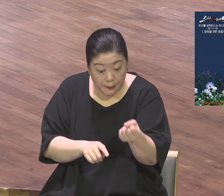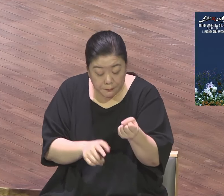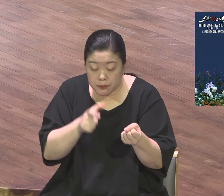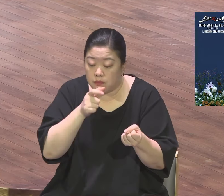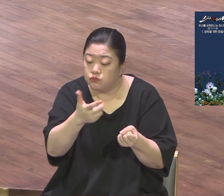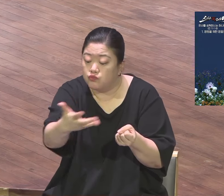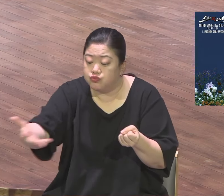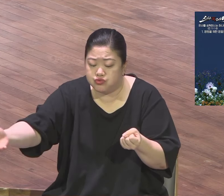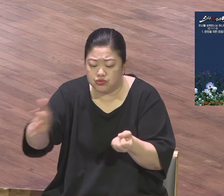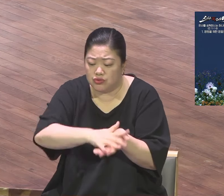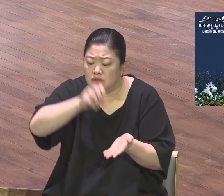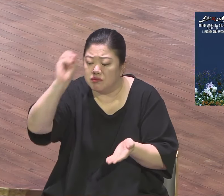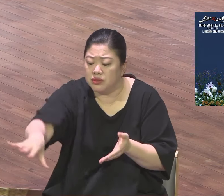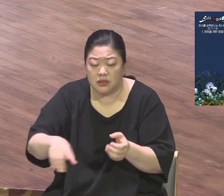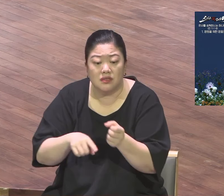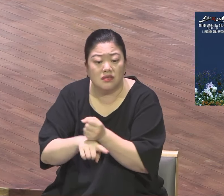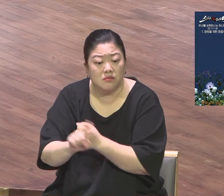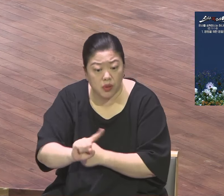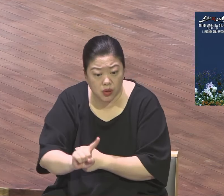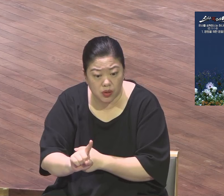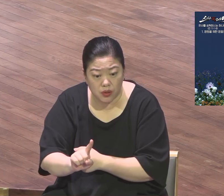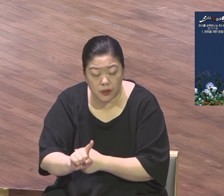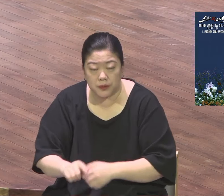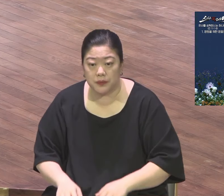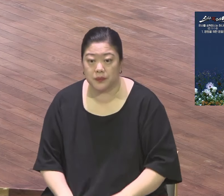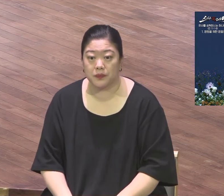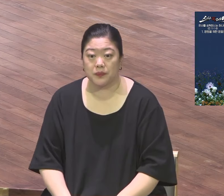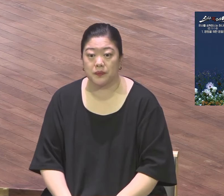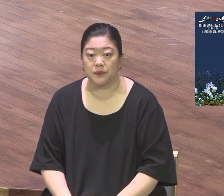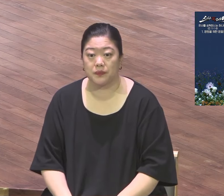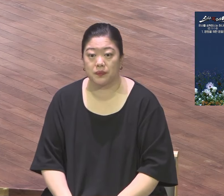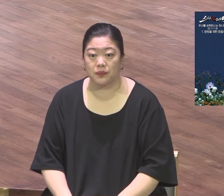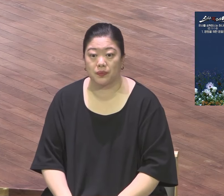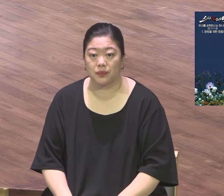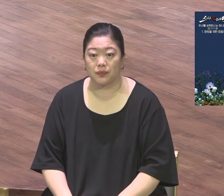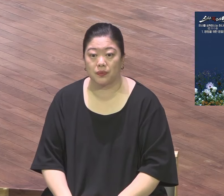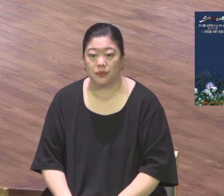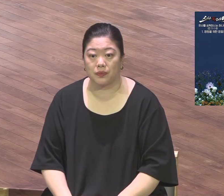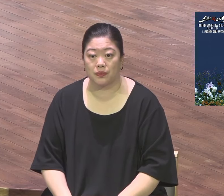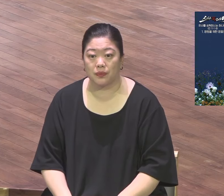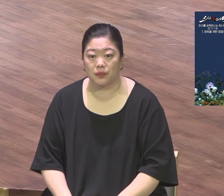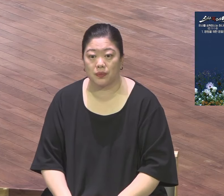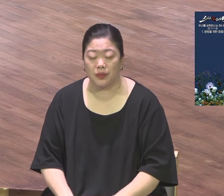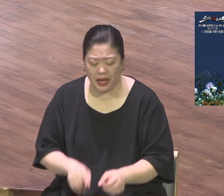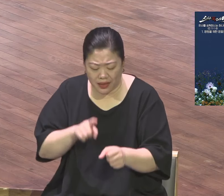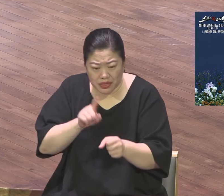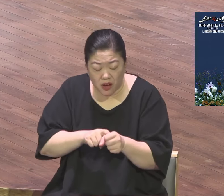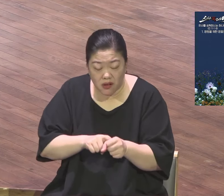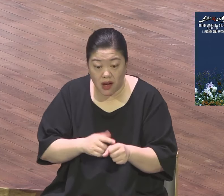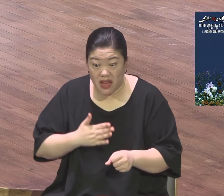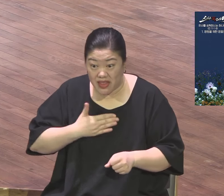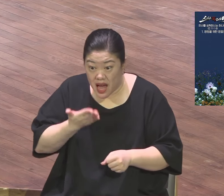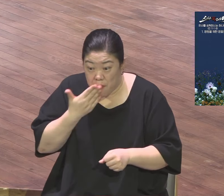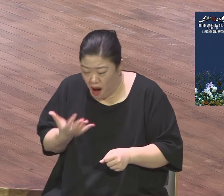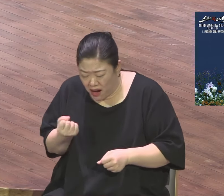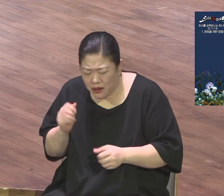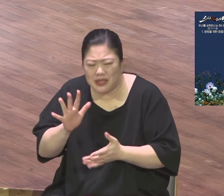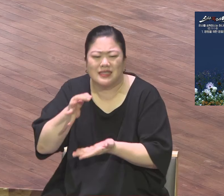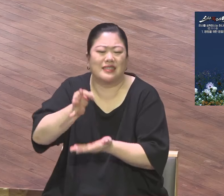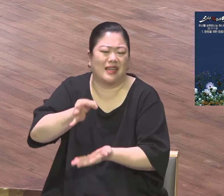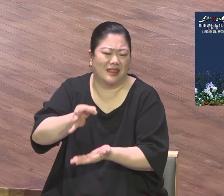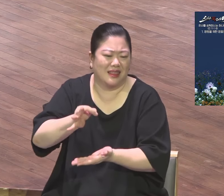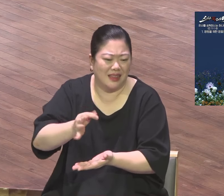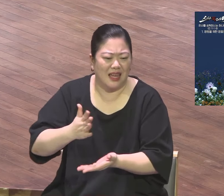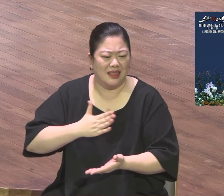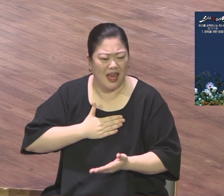있는데 우선적으로 떡이란 말은 단어 어원에 보면 이 떡이 뭐요? 재산이 재산. 재산 또